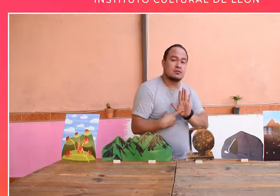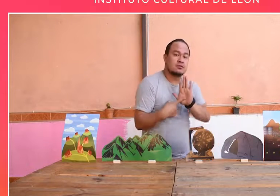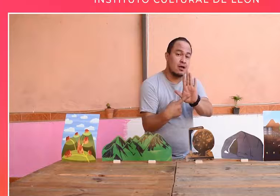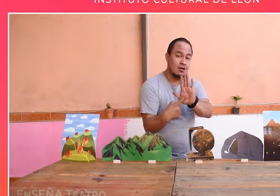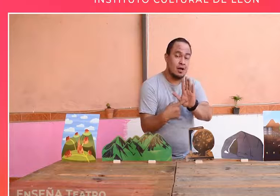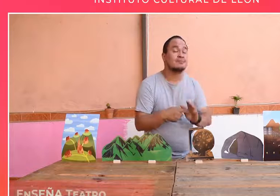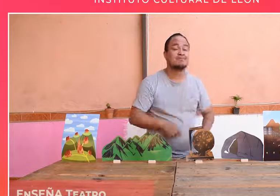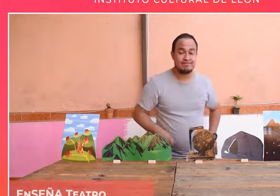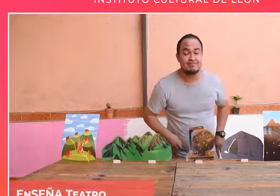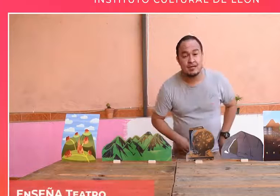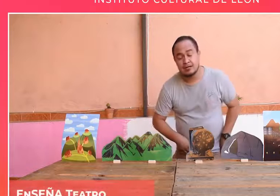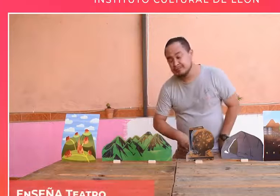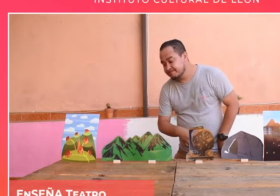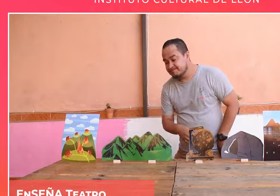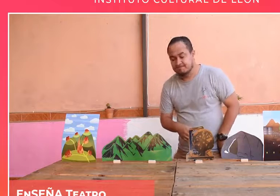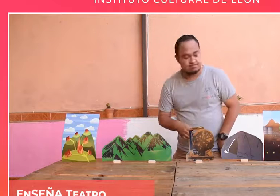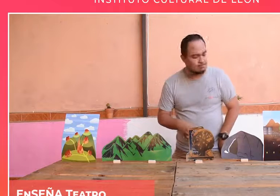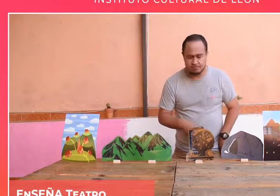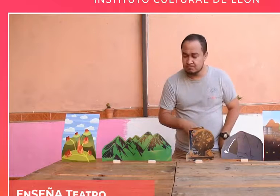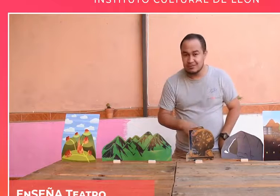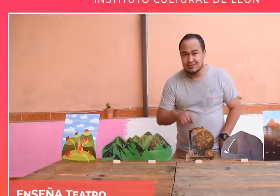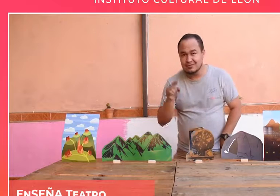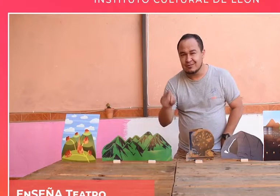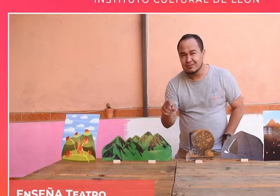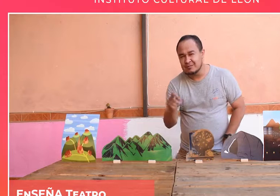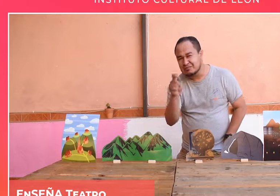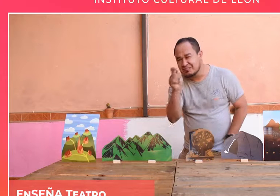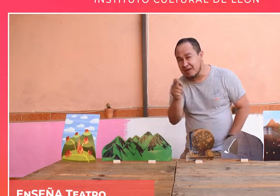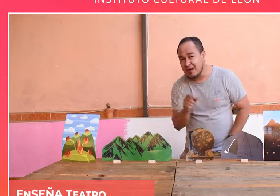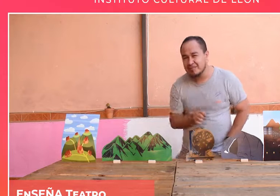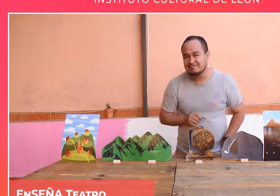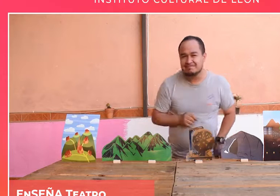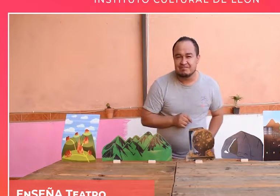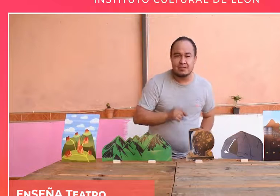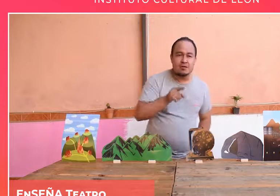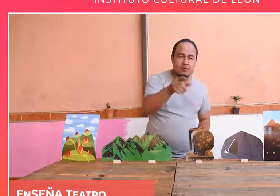Y hoy les quiero contar una historia. Esta historia